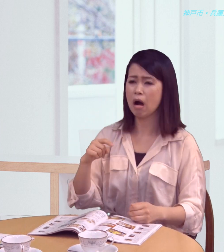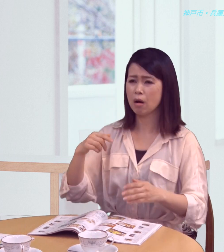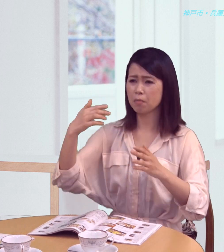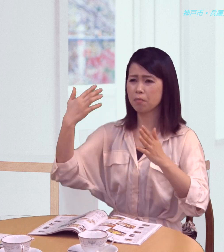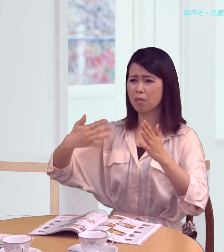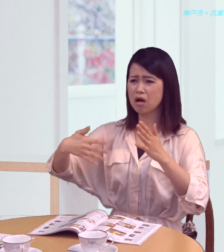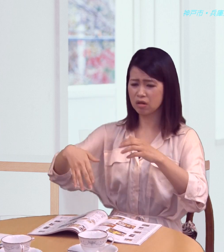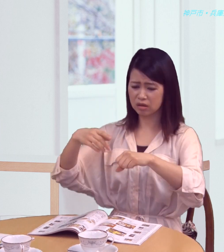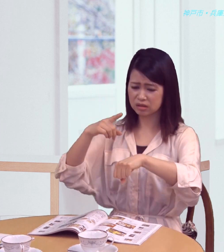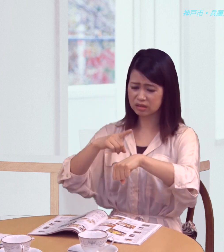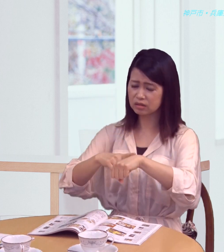ています